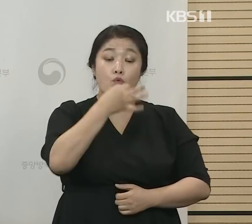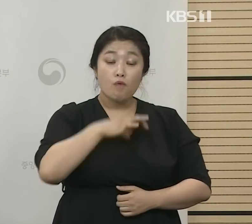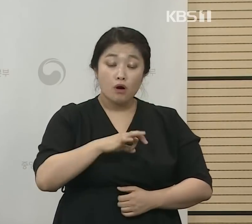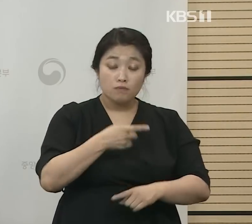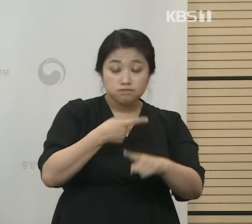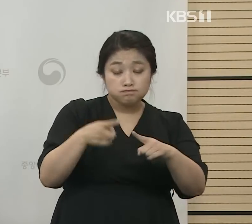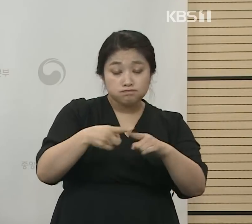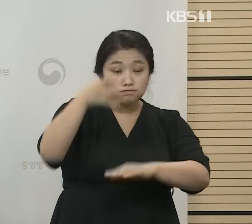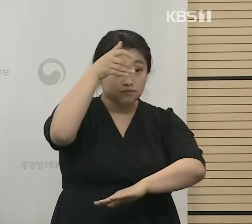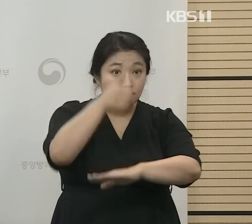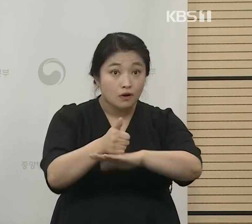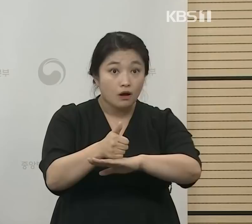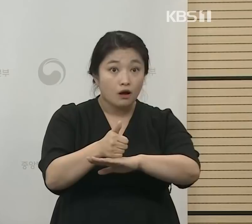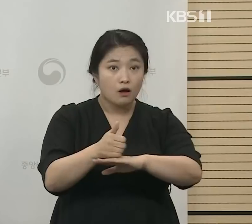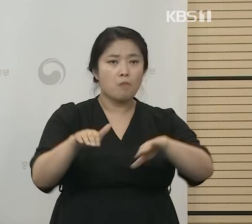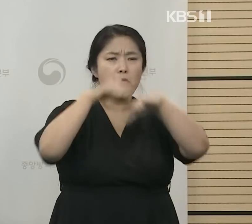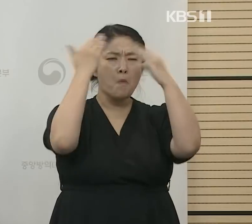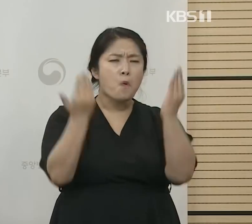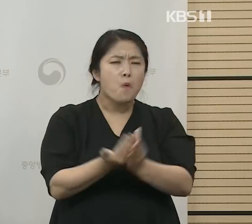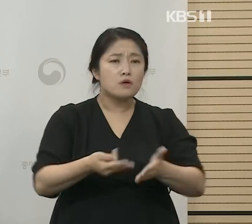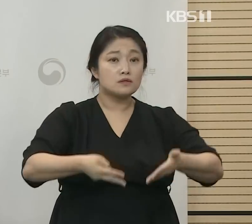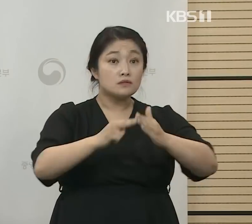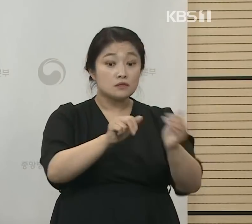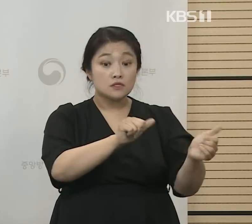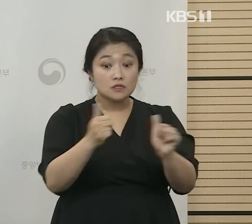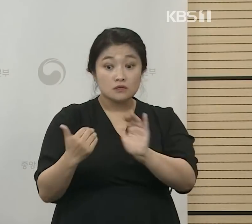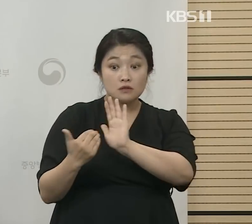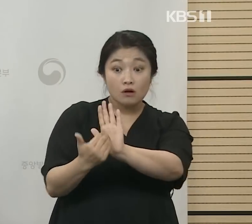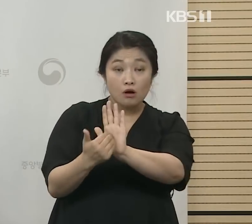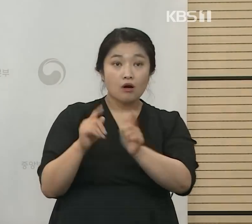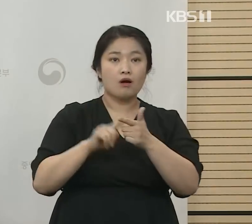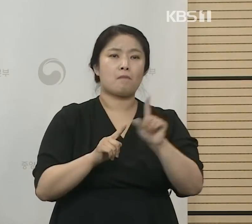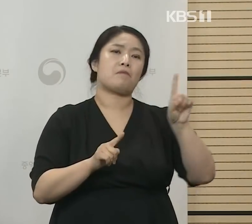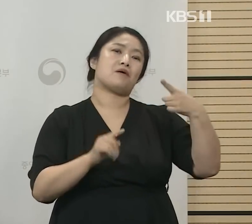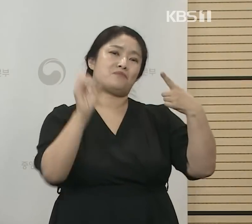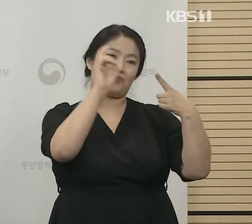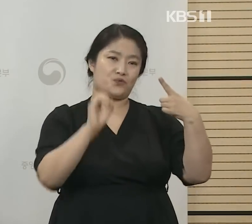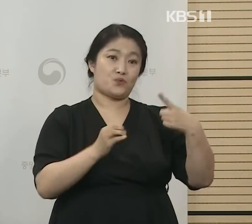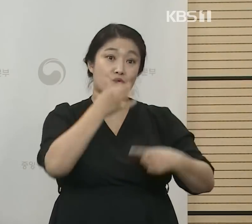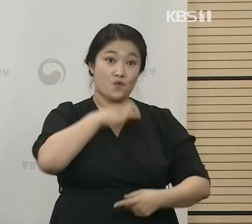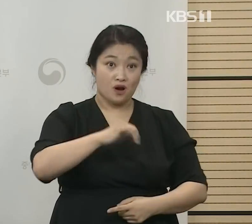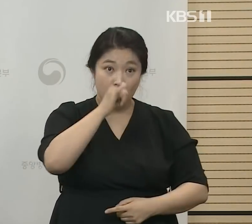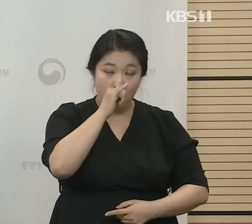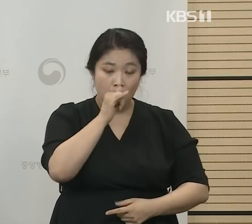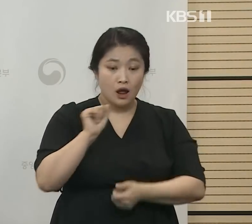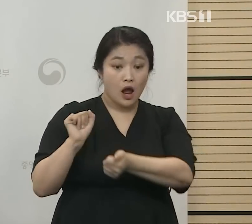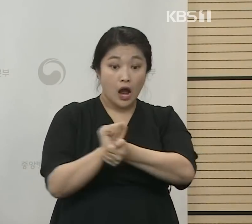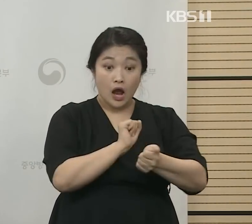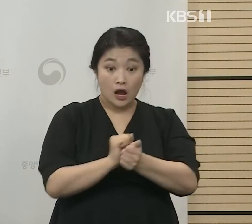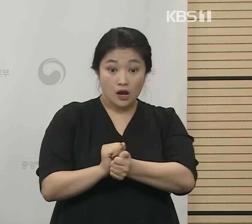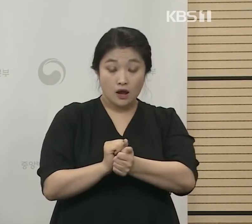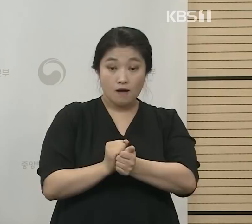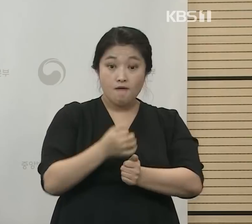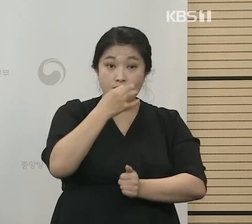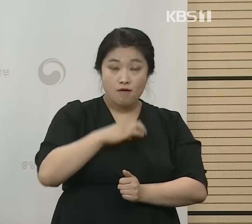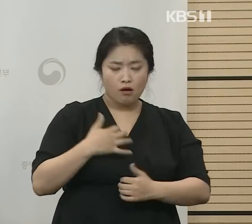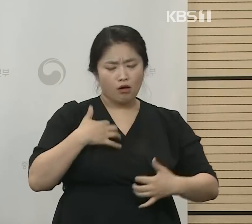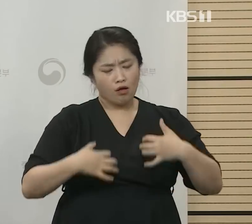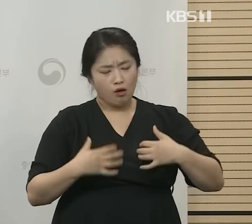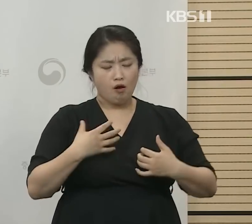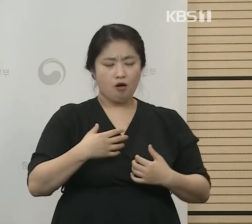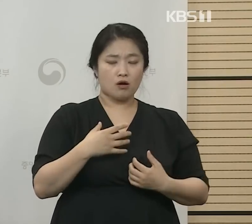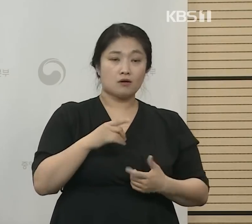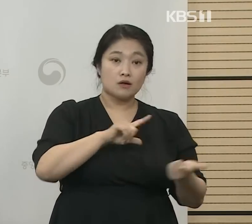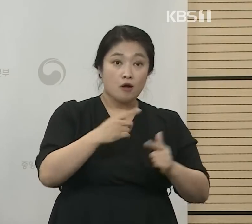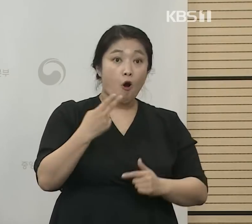효과를 분석한 결과 모든 시설에서 사망 예방 효과는 100%였으며 감염 예방 효과는 무증상